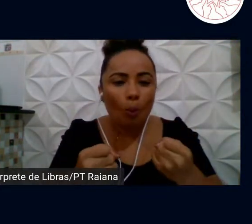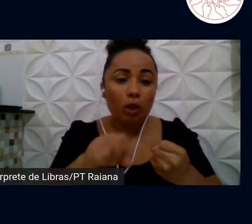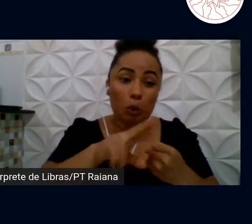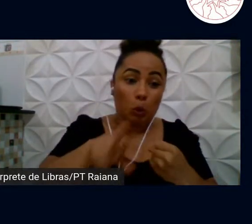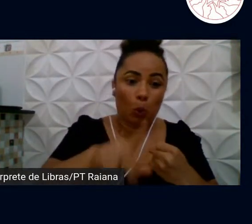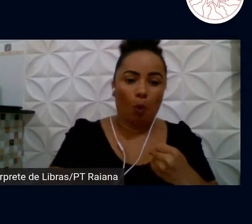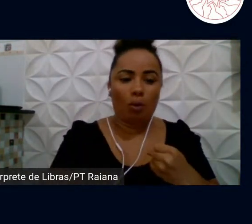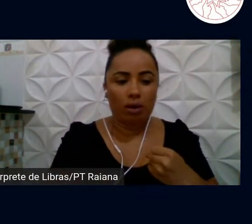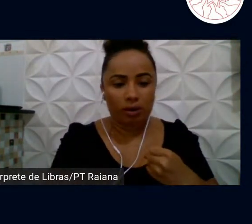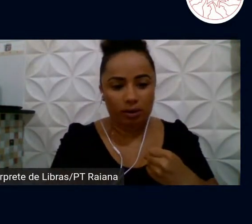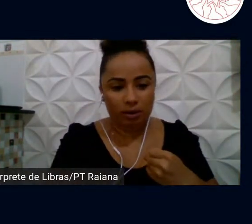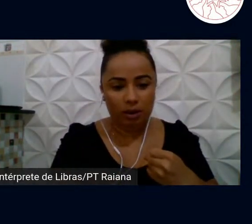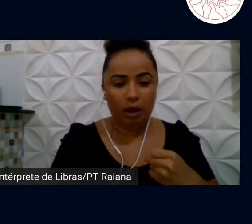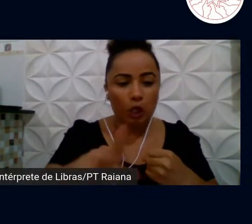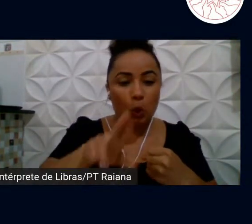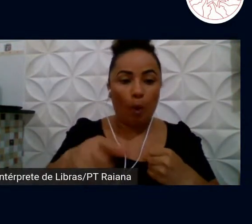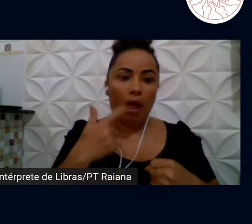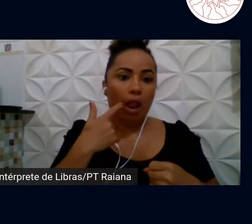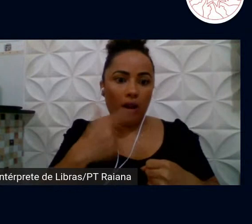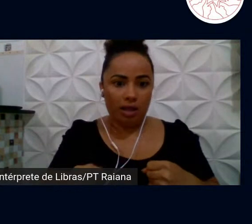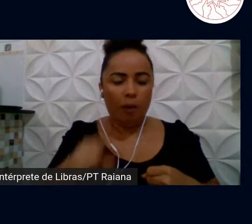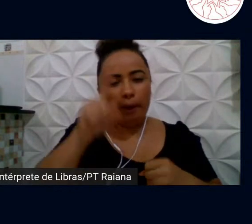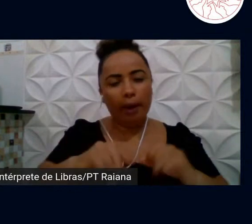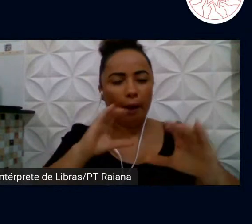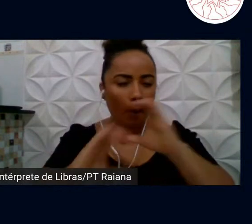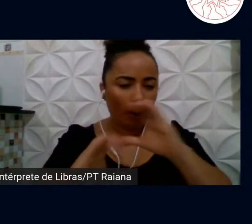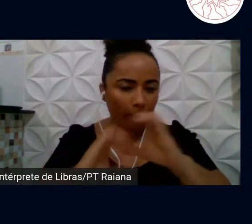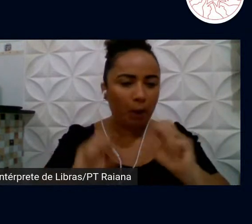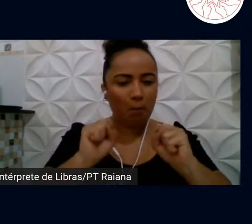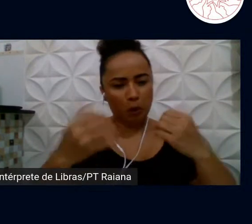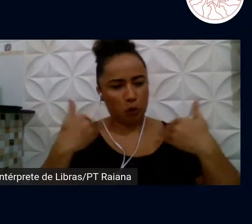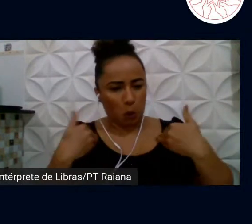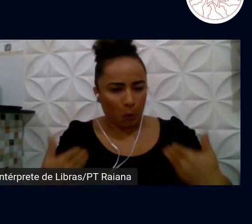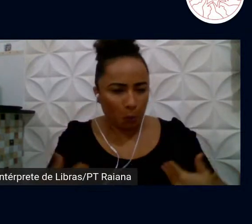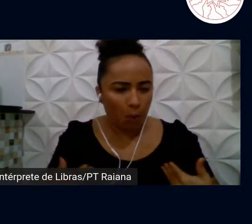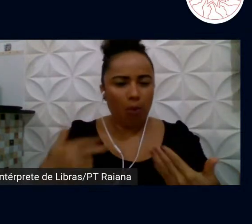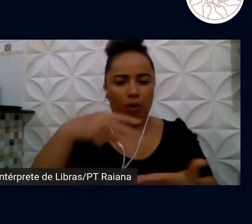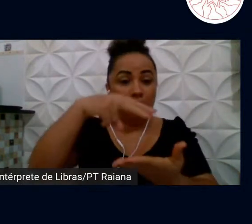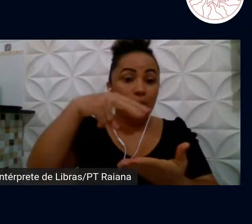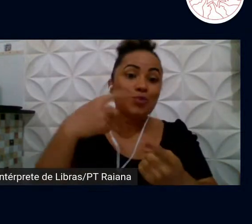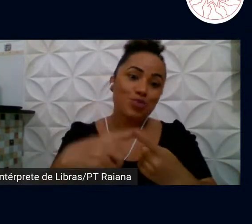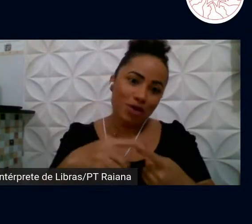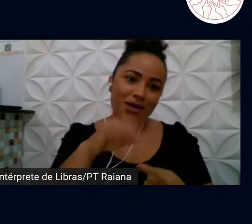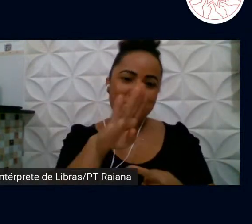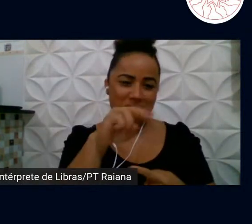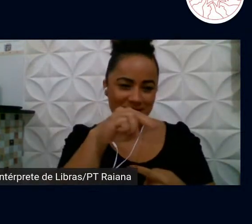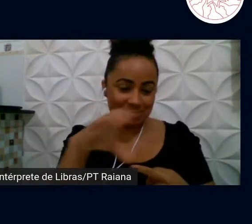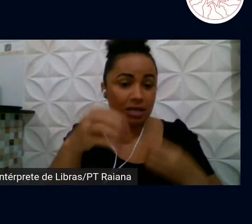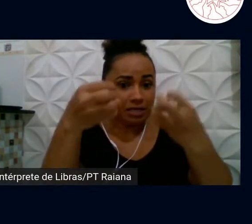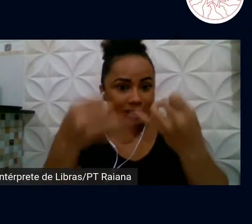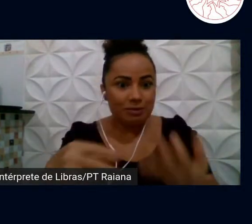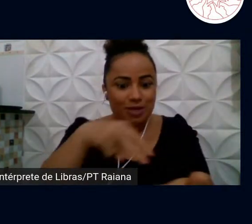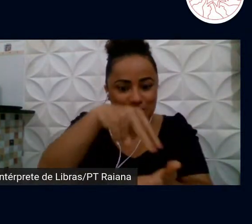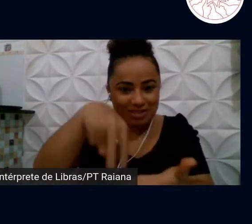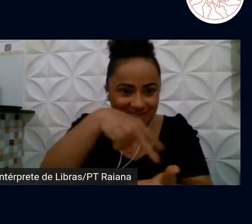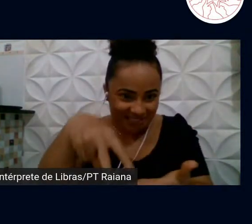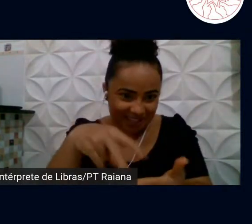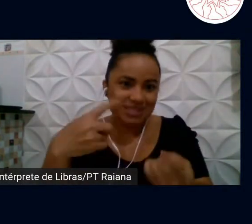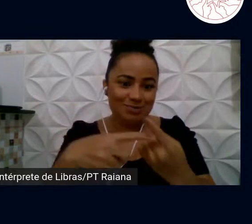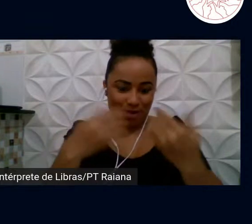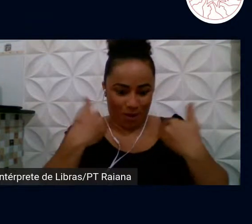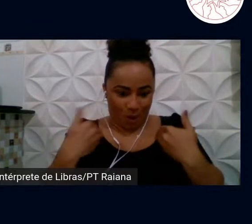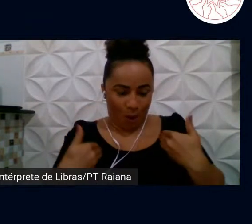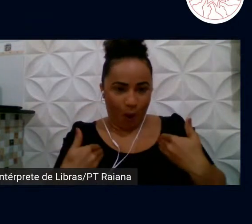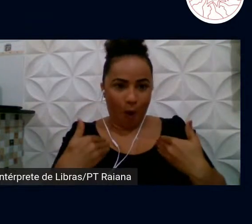língua, mas de linguagens de comunicação, seja eh o corporal como a dança que a BNCC vai trabalhar também com expressões corporais,